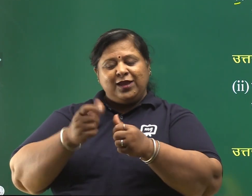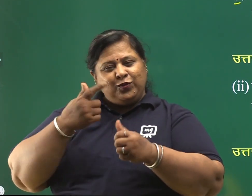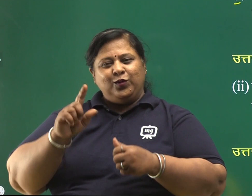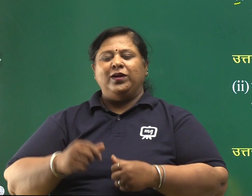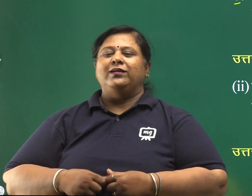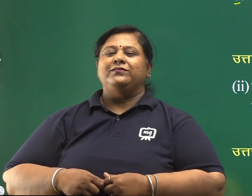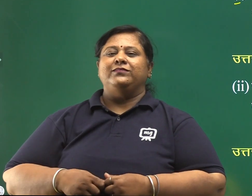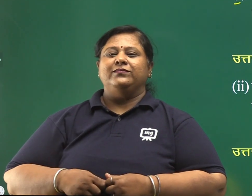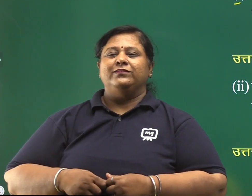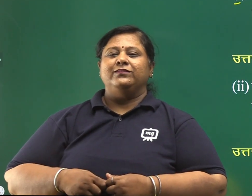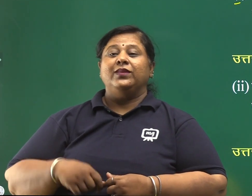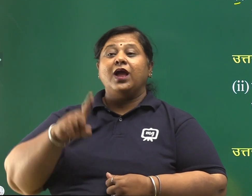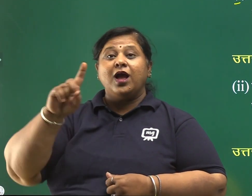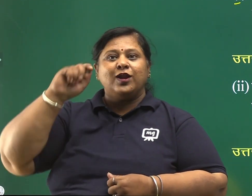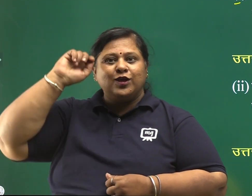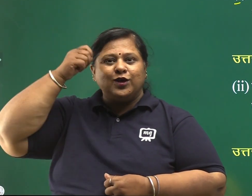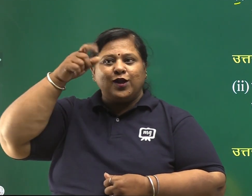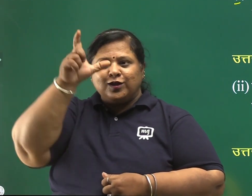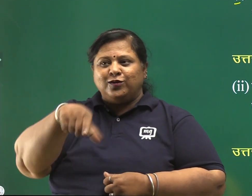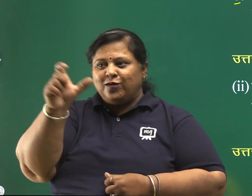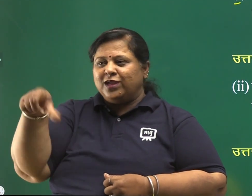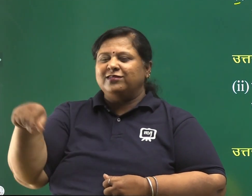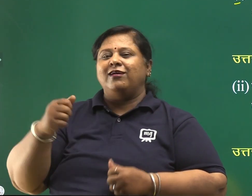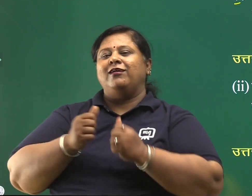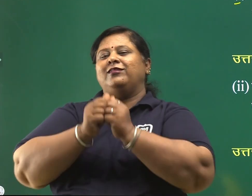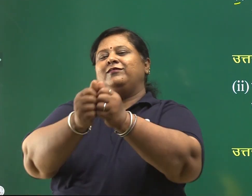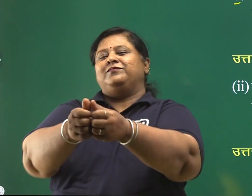होगा अंग्रेजों के साथ।